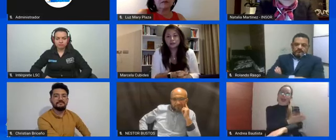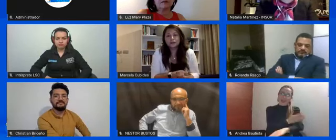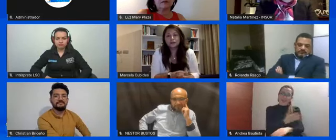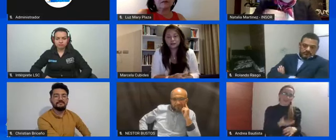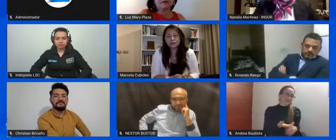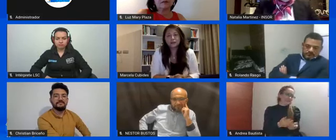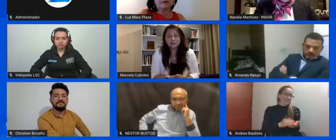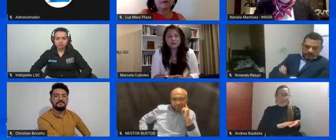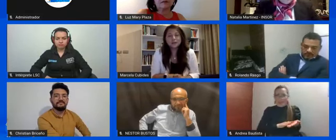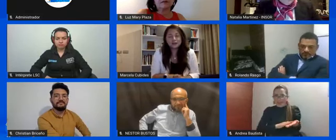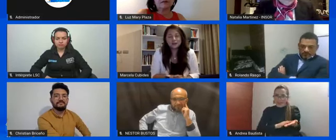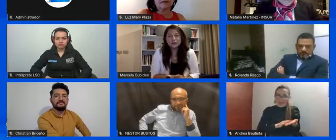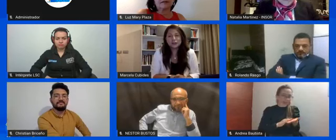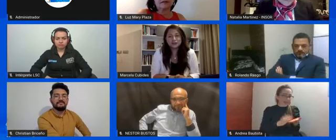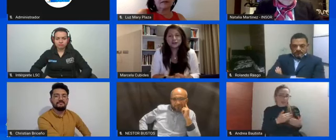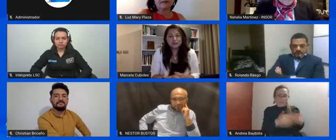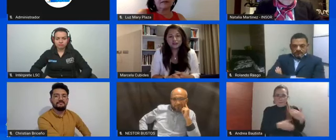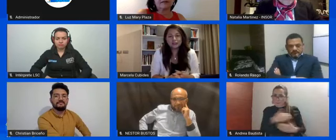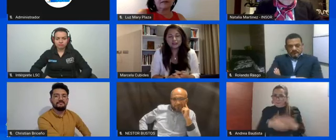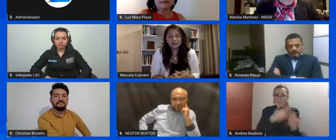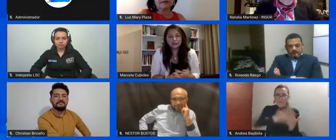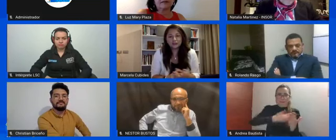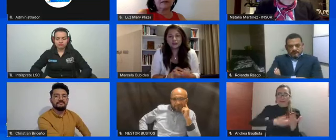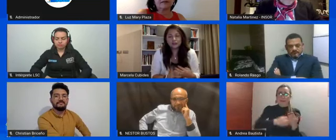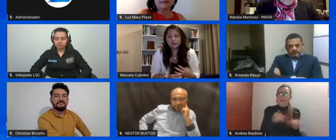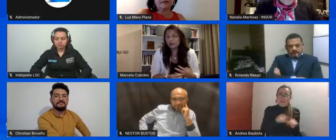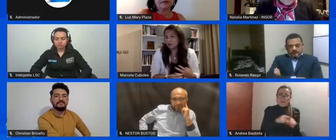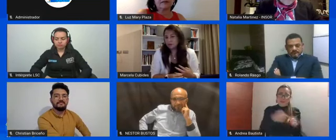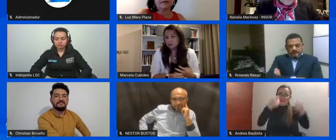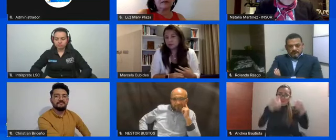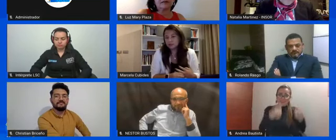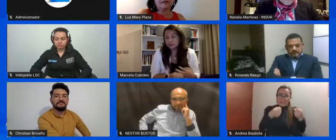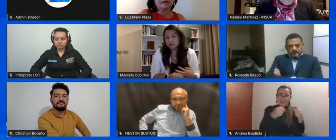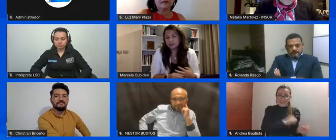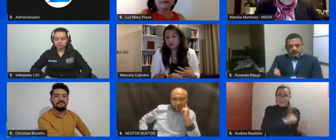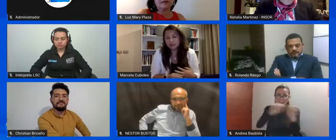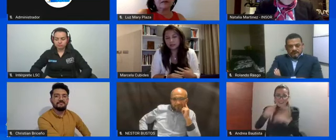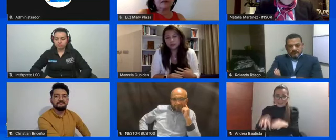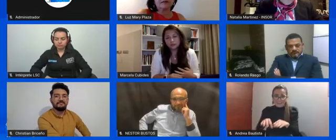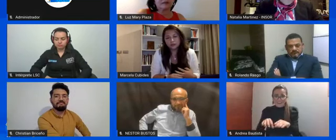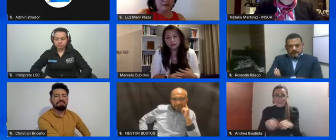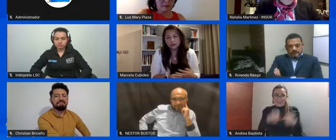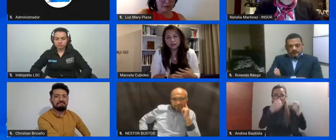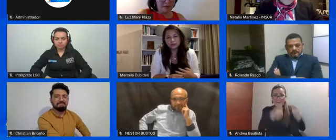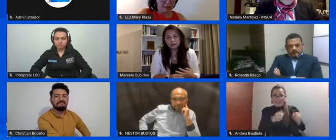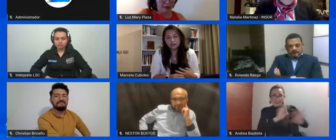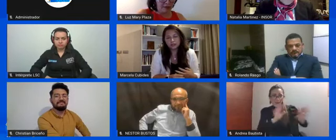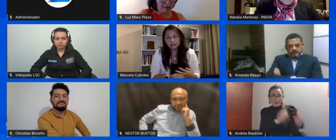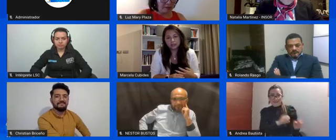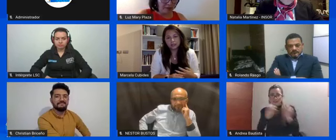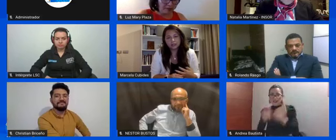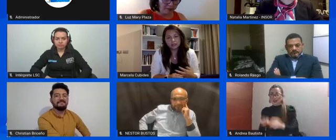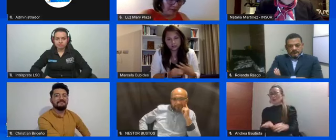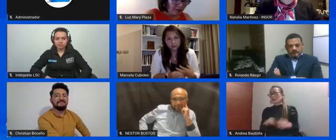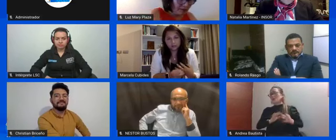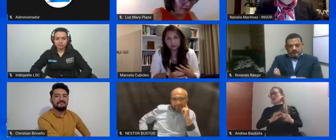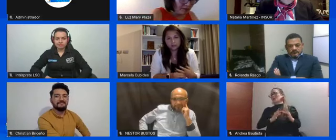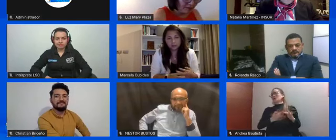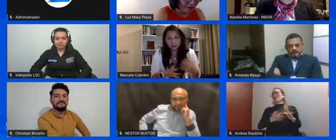lágrimas, fue un proceso difícil, muy difícil, pero bueno, lo importante es ver el resultado